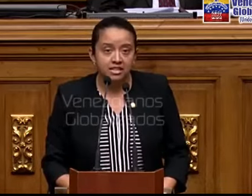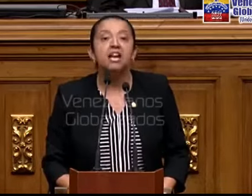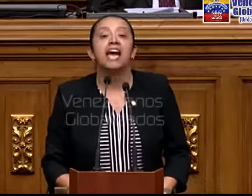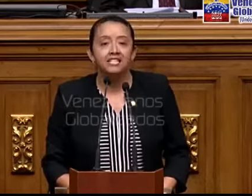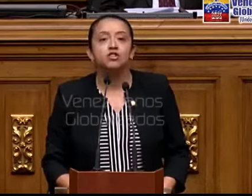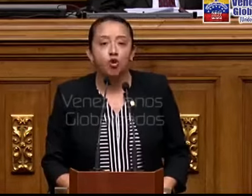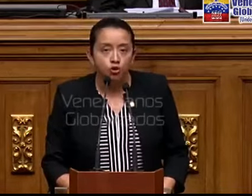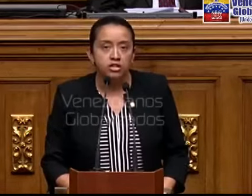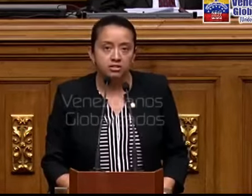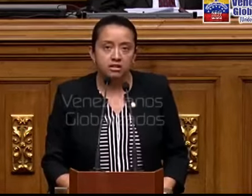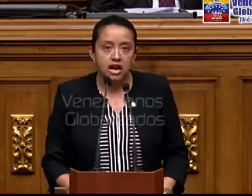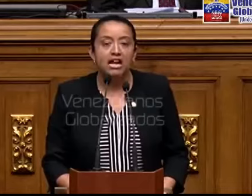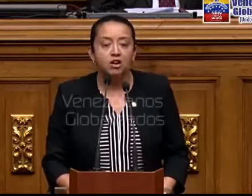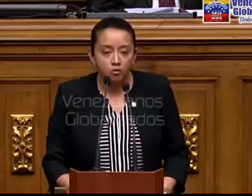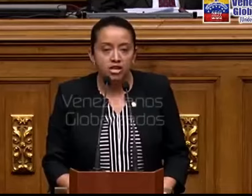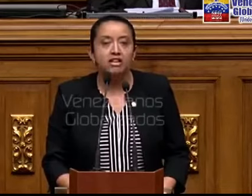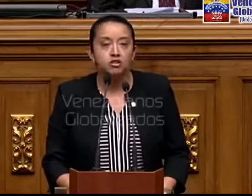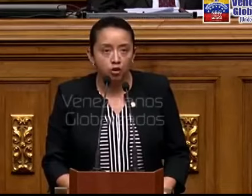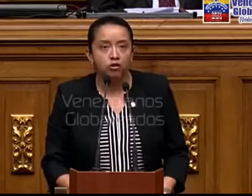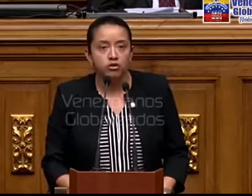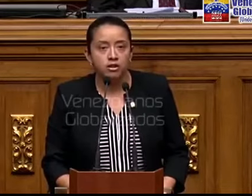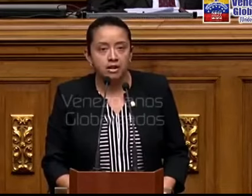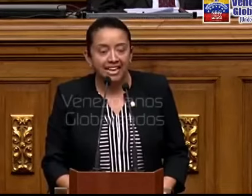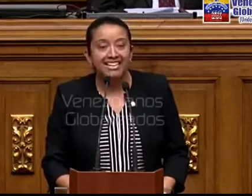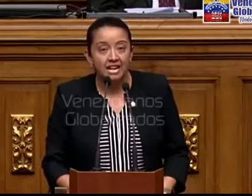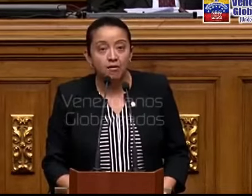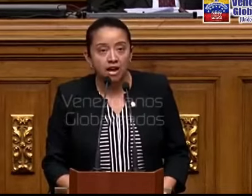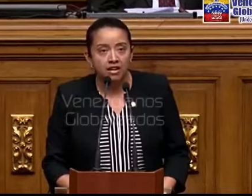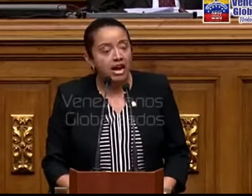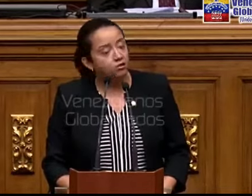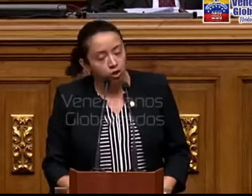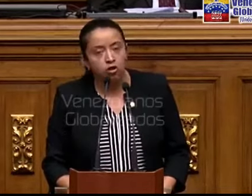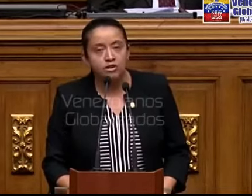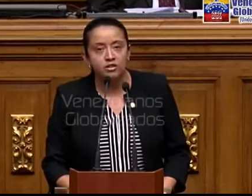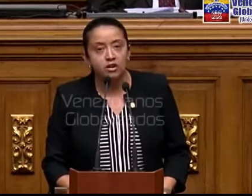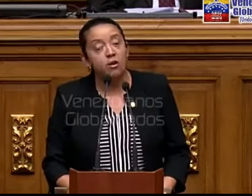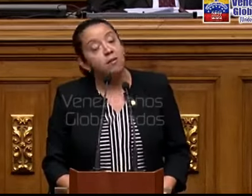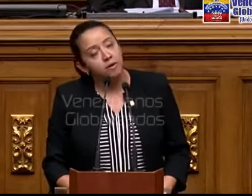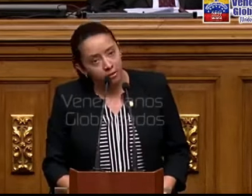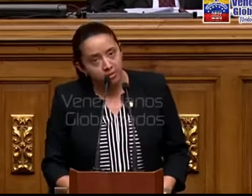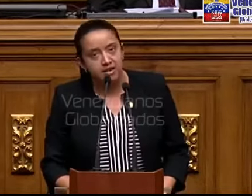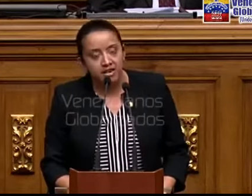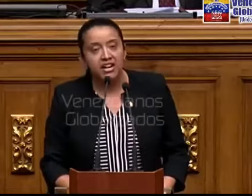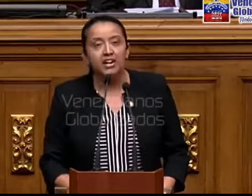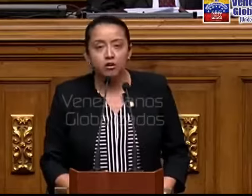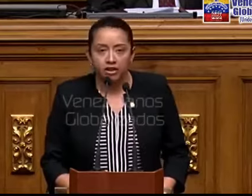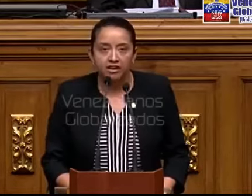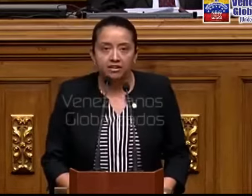sí, escuche a la comunidad de sordos que le quiera hablar a todos los venezolanos, pero también recordarle